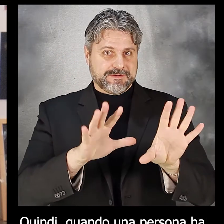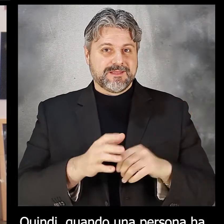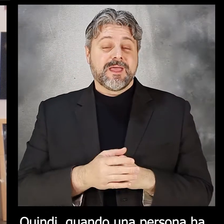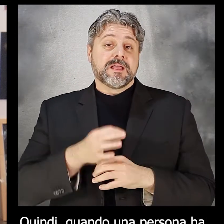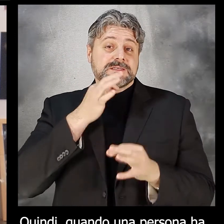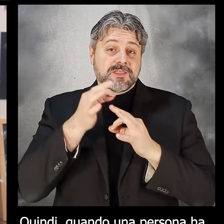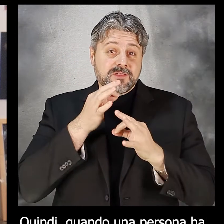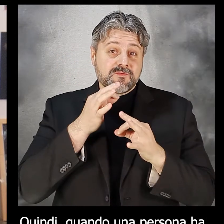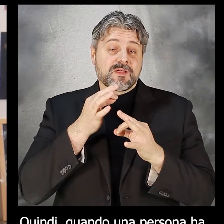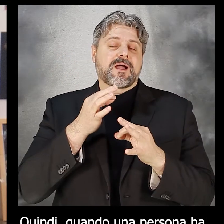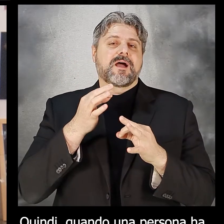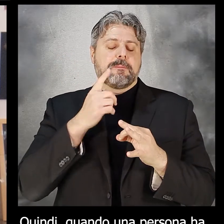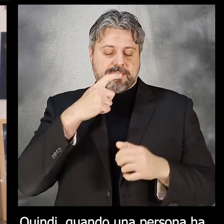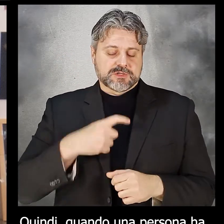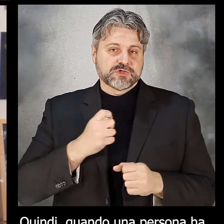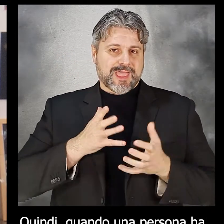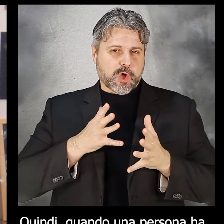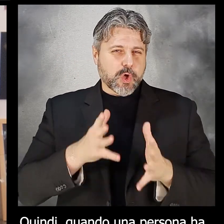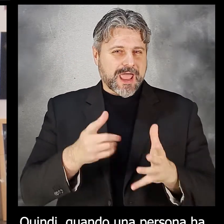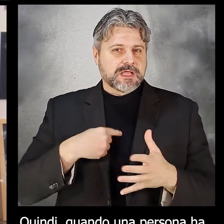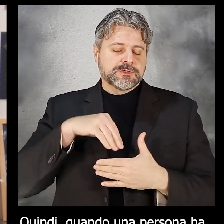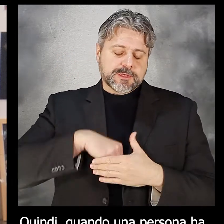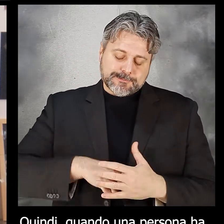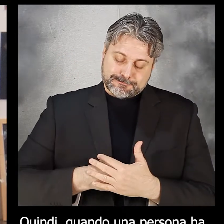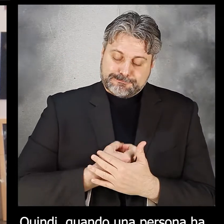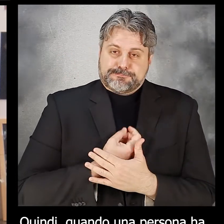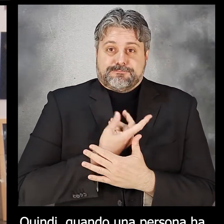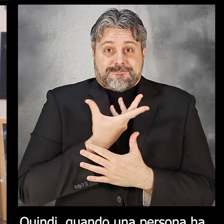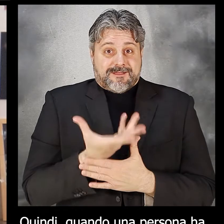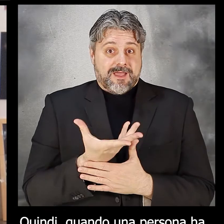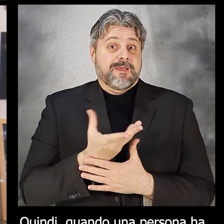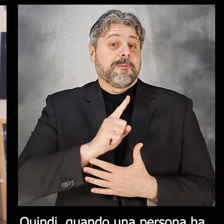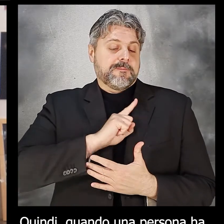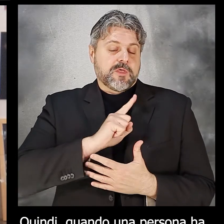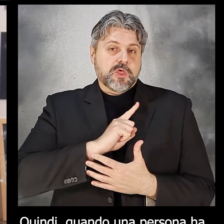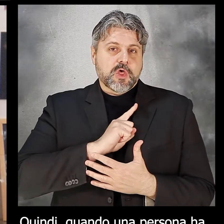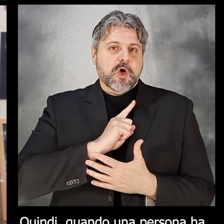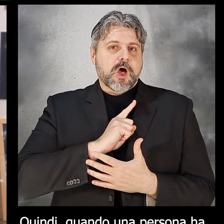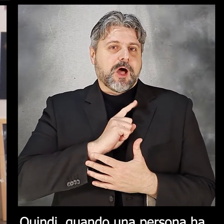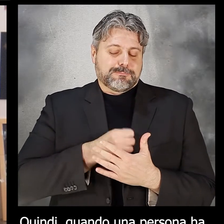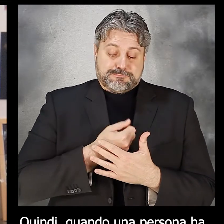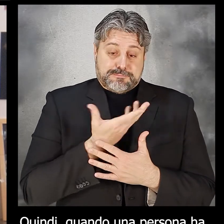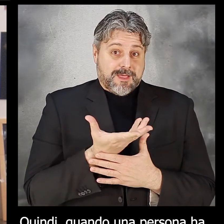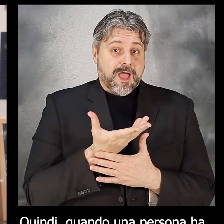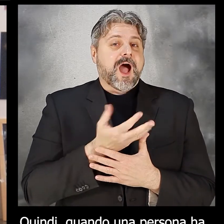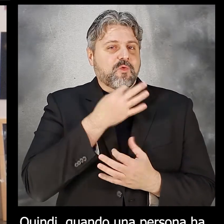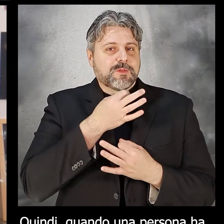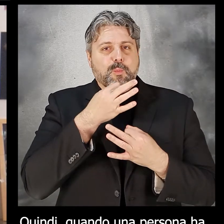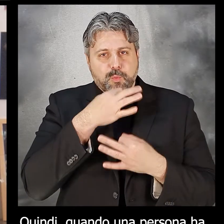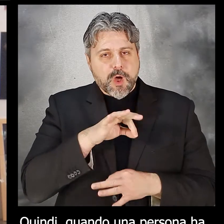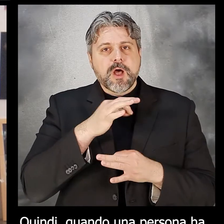quando una persona ha il coraggio di fiorire nel modo in cui l'è proprio, ha anche la